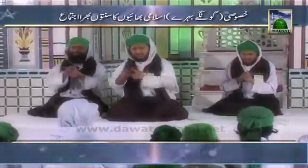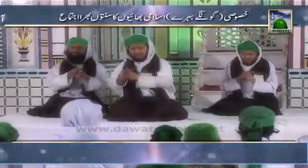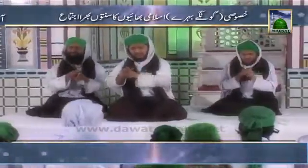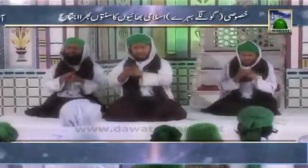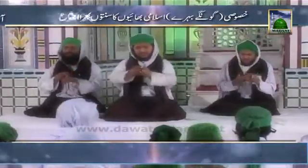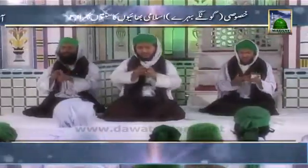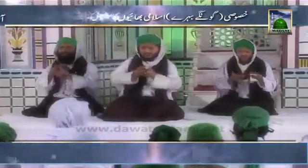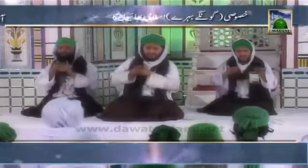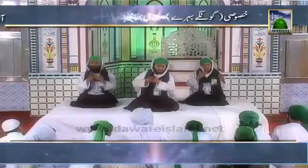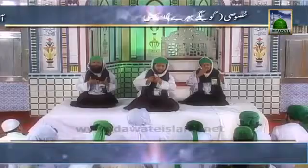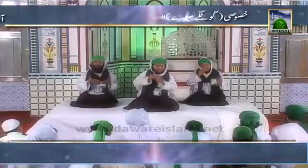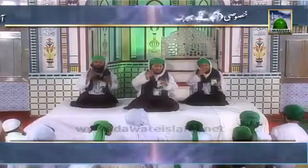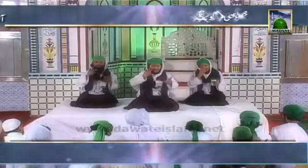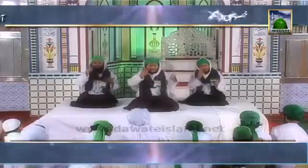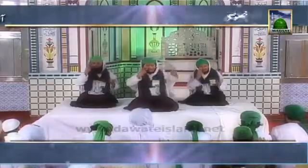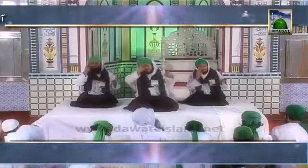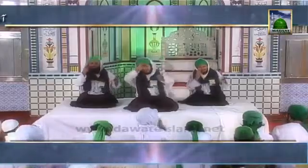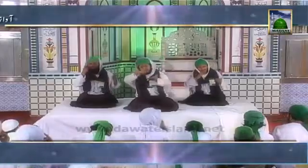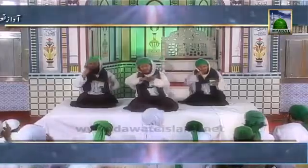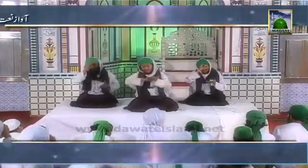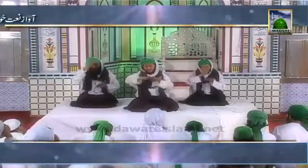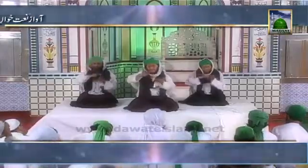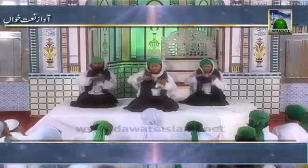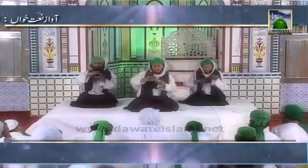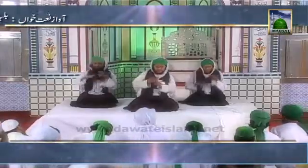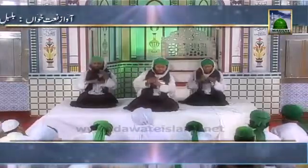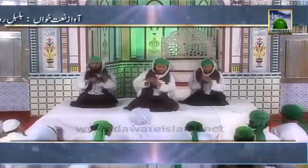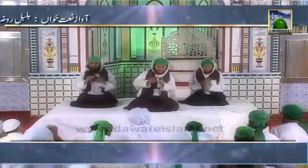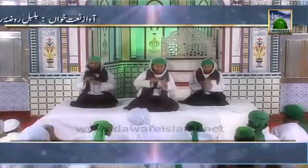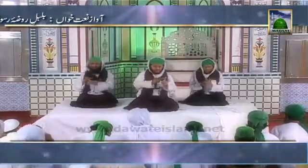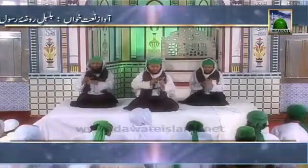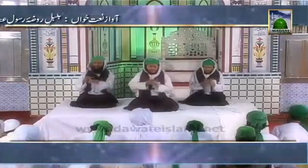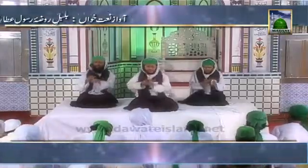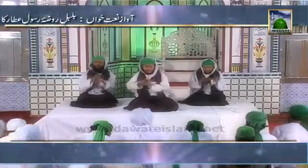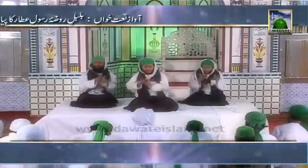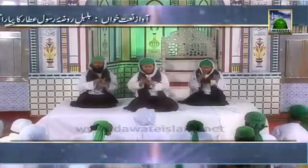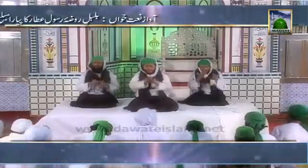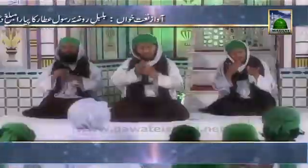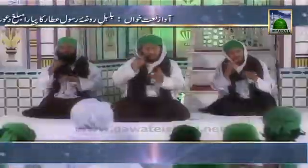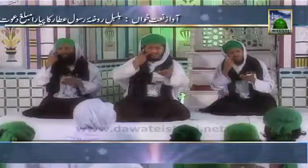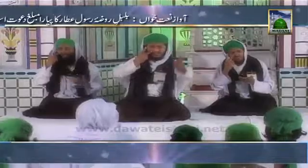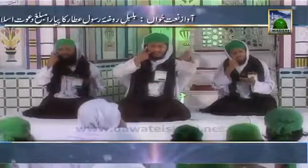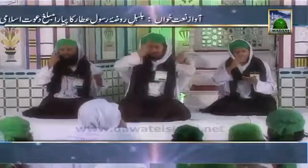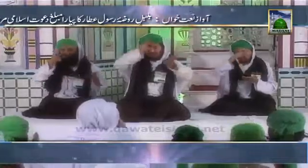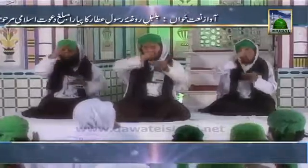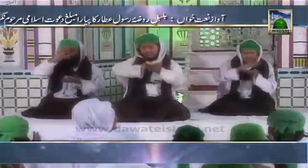نے دین کی خاطر دیکھ حسین نے دین کی خاطر